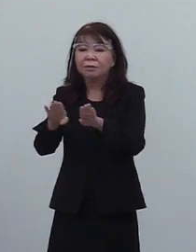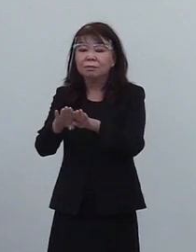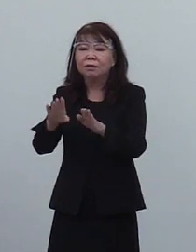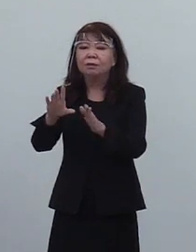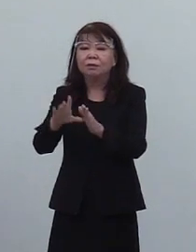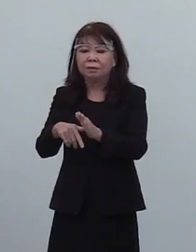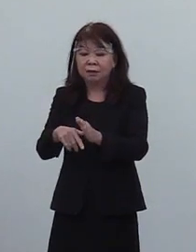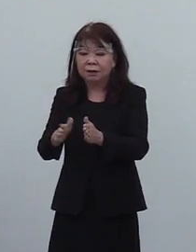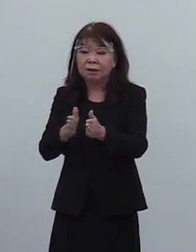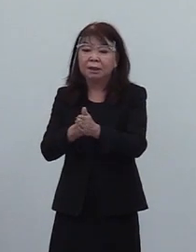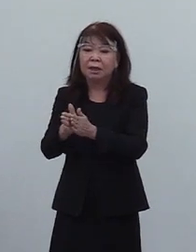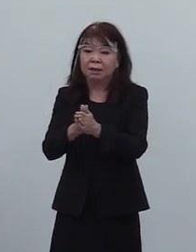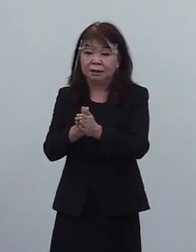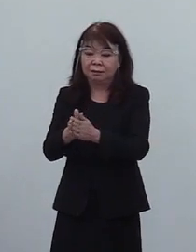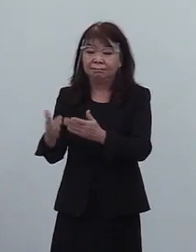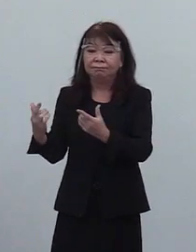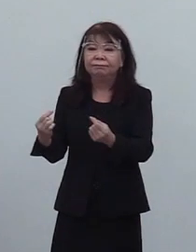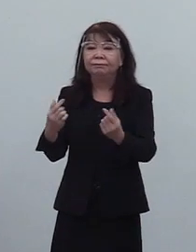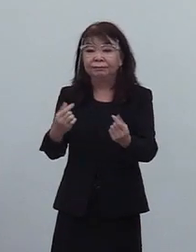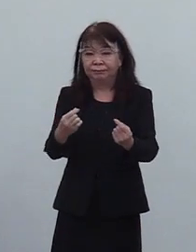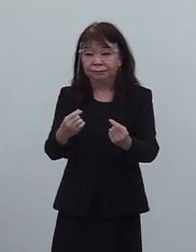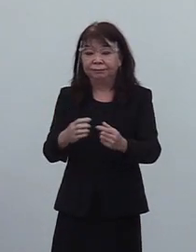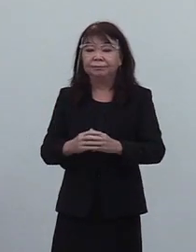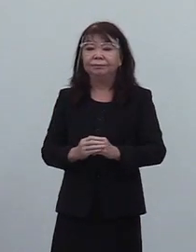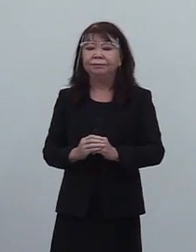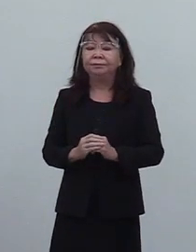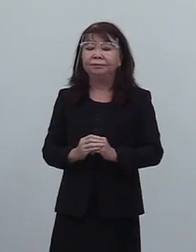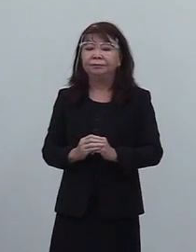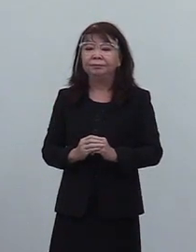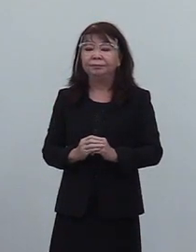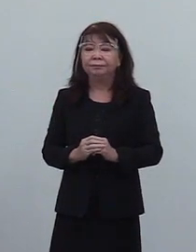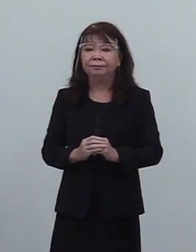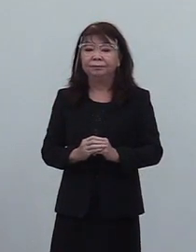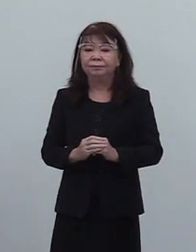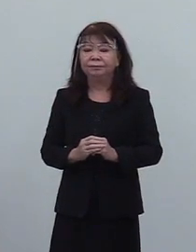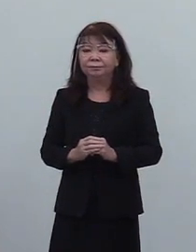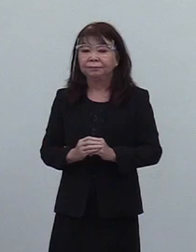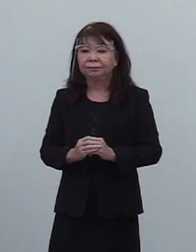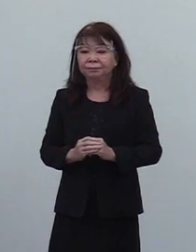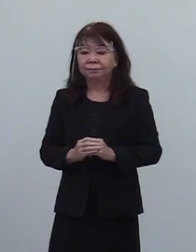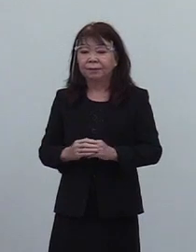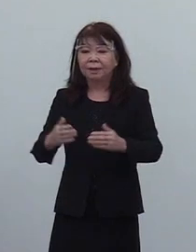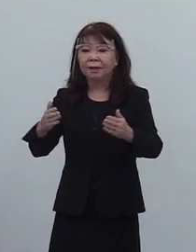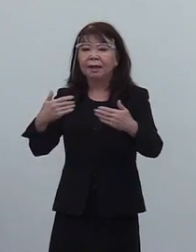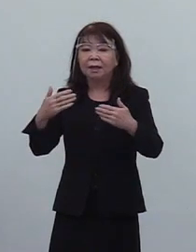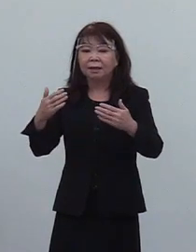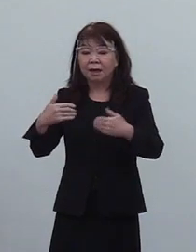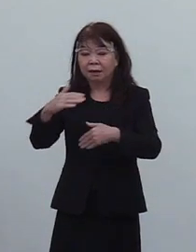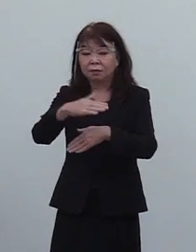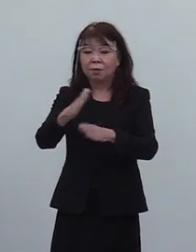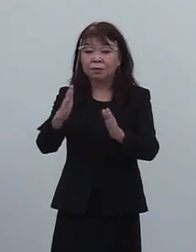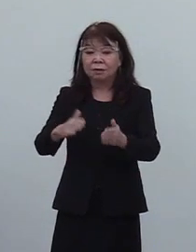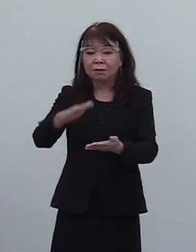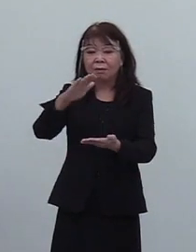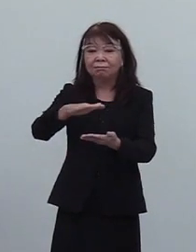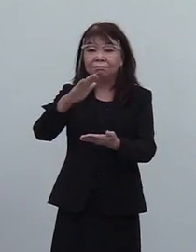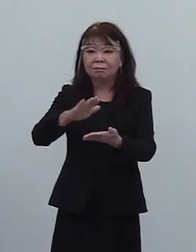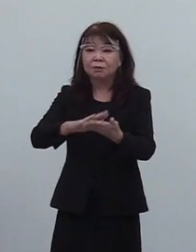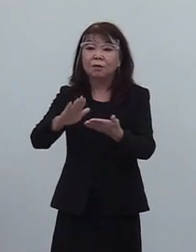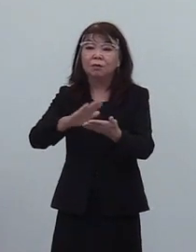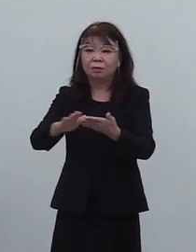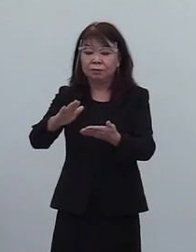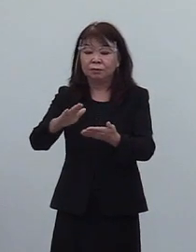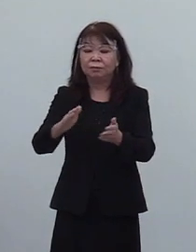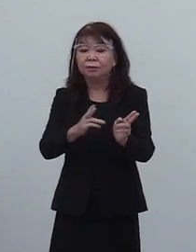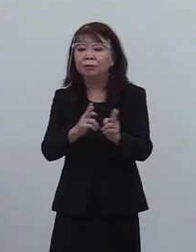時にするということにしておられたそうです。それから玄関や教室廊下には消毒液を設置しておられます